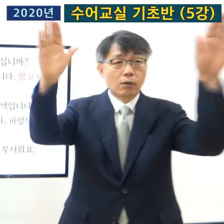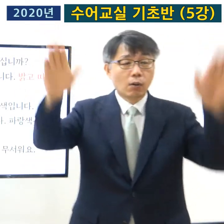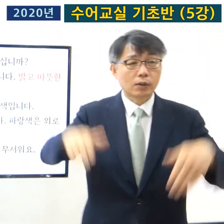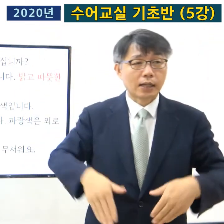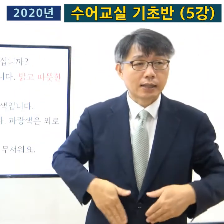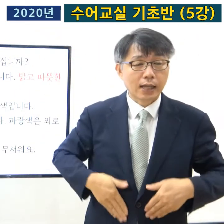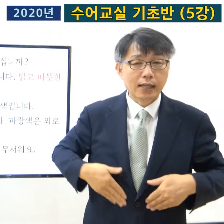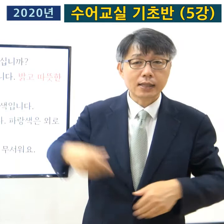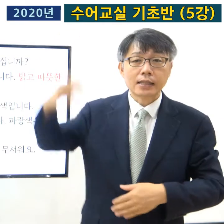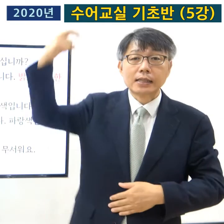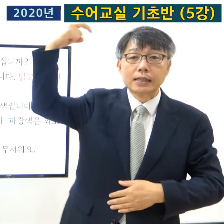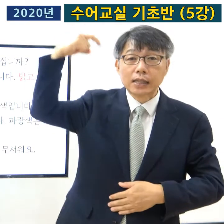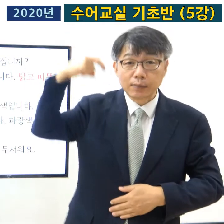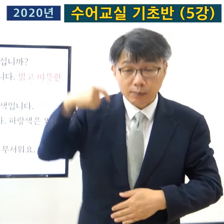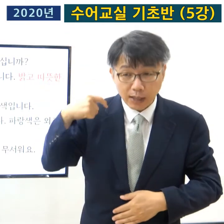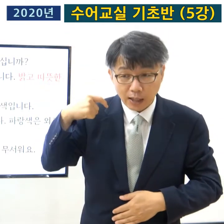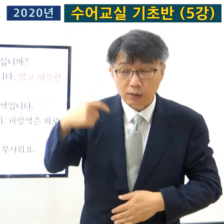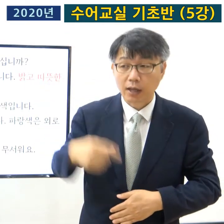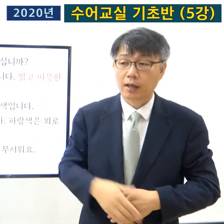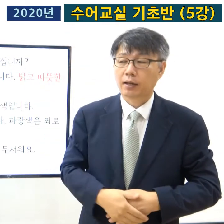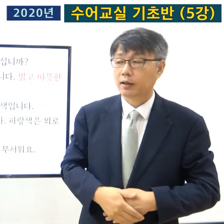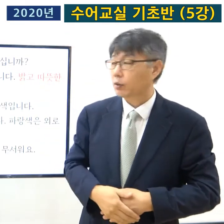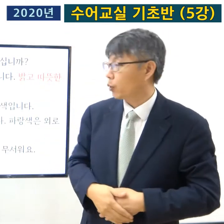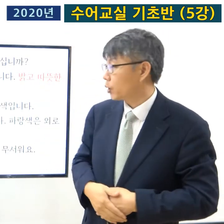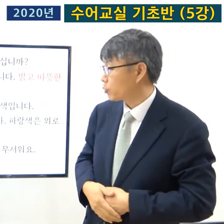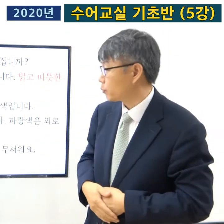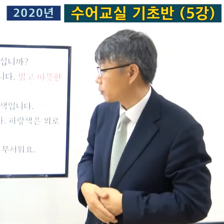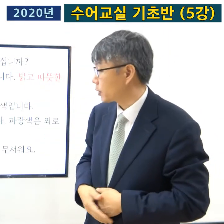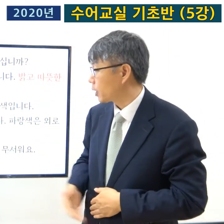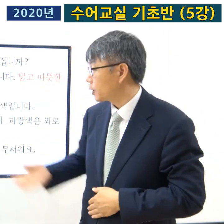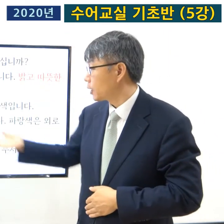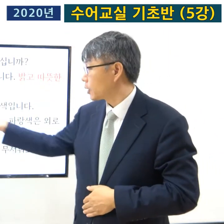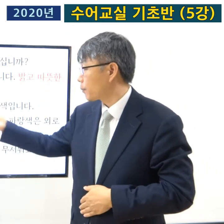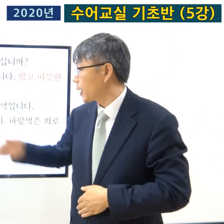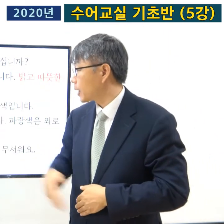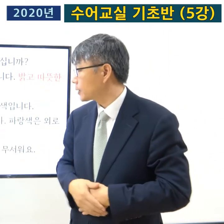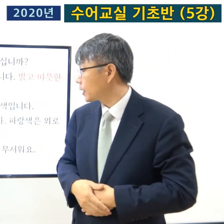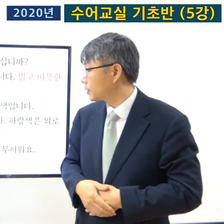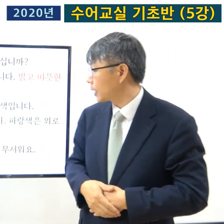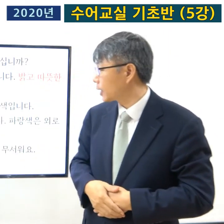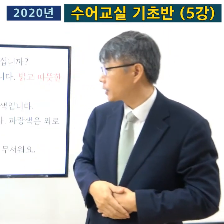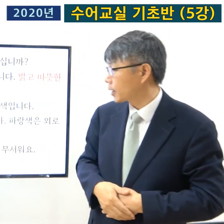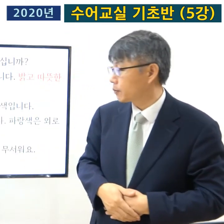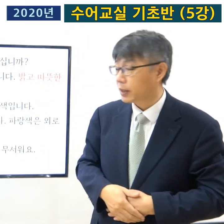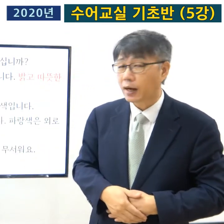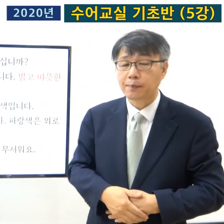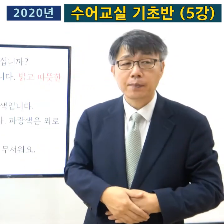밝고 따뜻한 느낌입니다. 이렇게 표현해 주시면 됩니다. 네, 빨간색은 사랑의 색입니다.